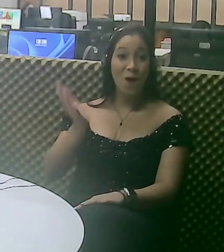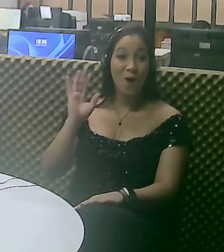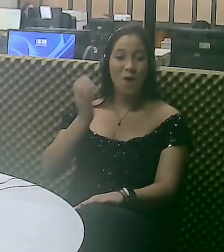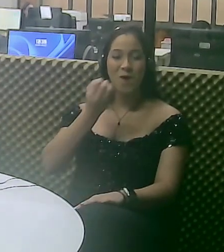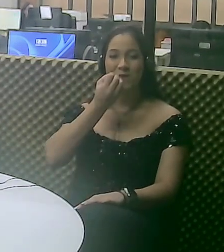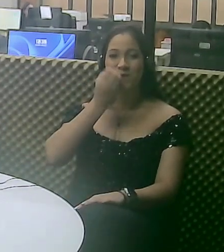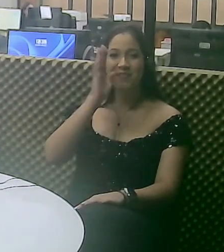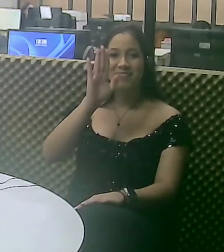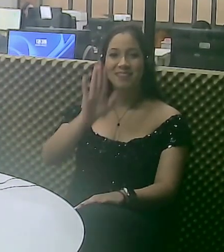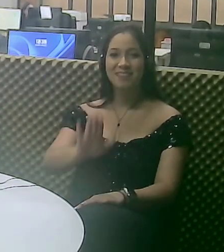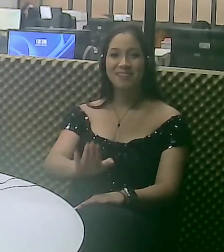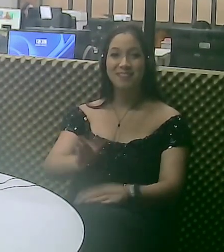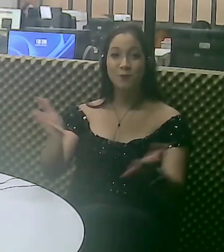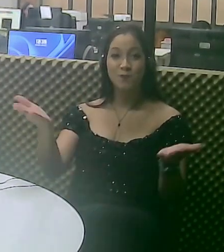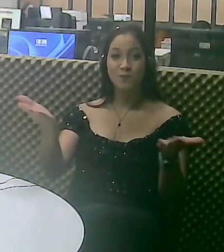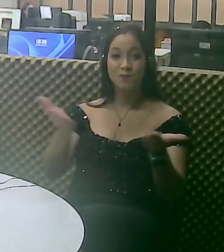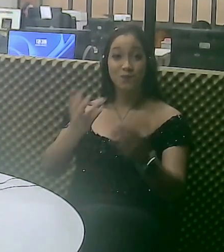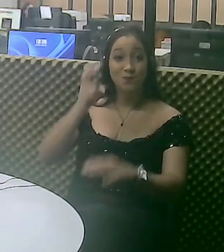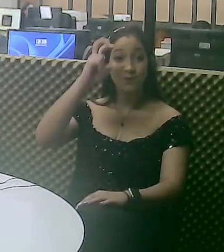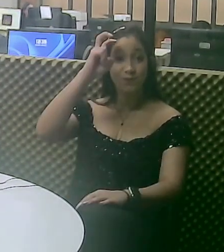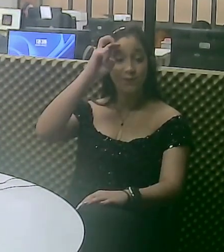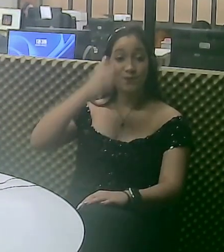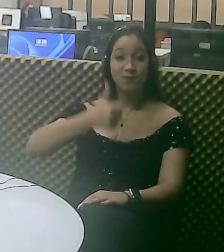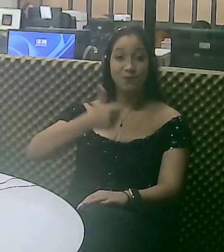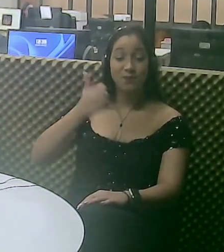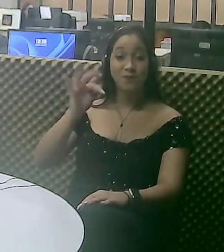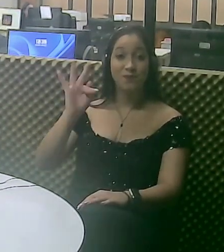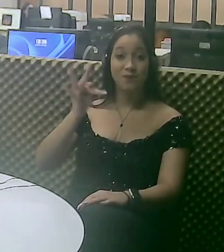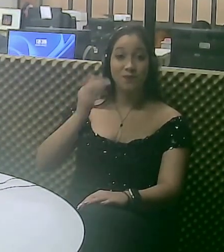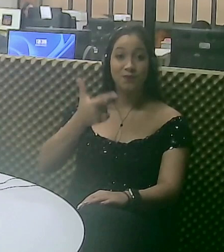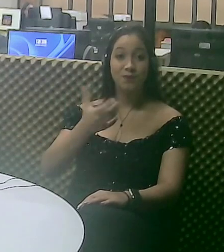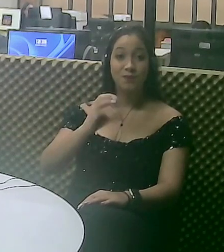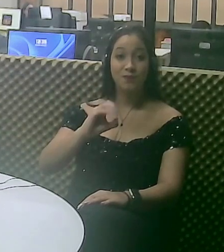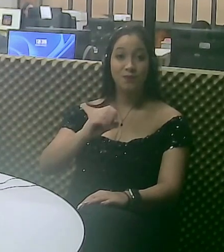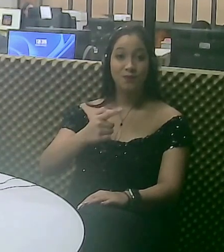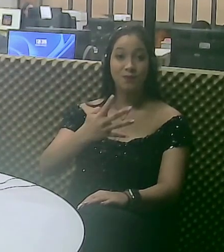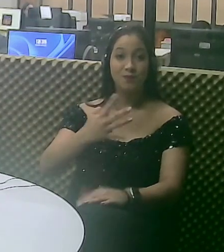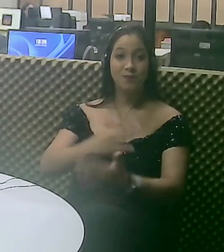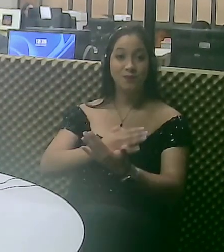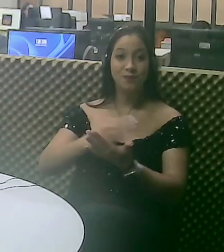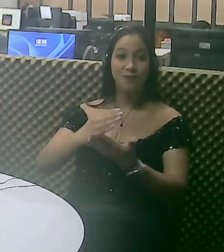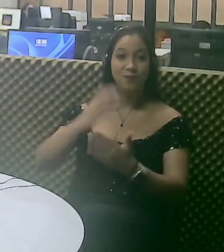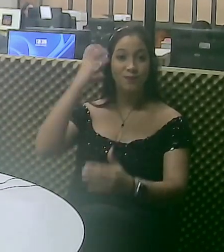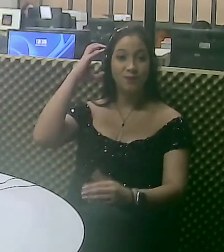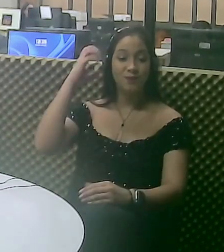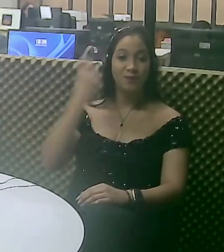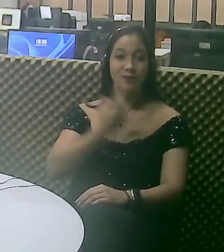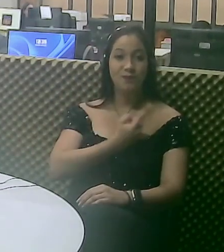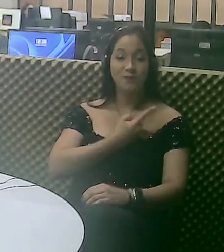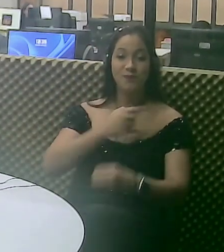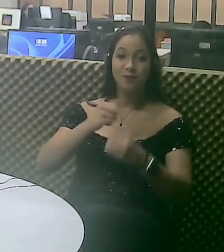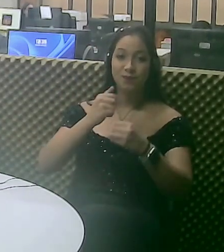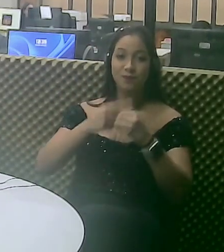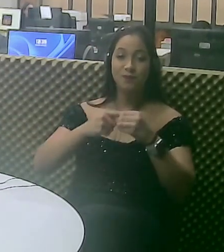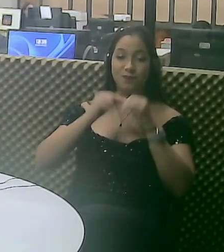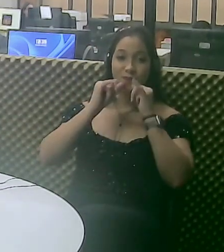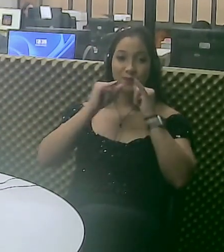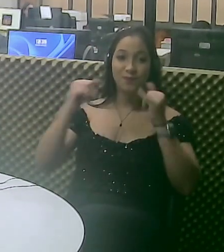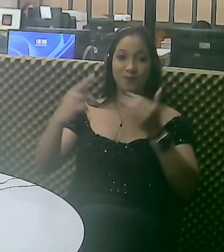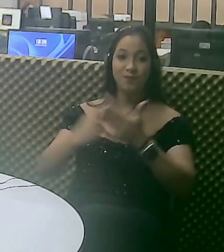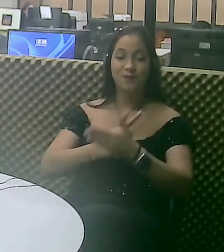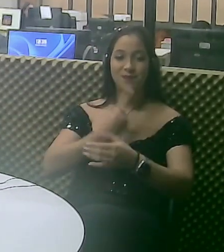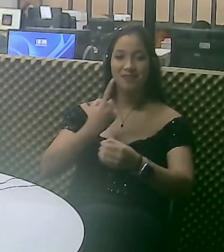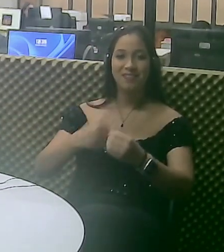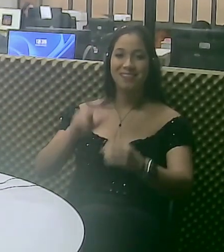Olá, boa tarde. Hoje é quinta-feira, dia 1 de fevereiro de 2024. Está no ar a Rádio Nossa Cidade com um boletim de notícias sobre